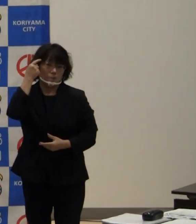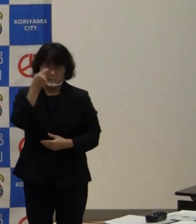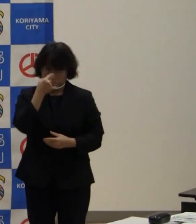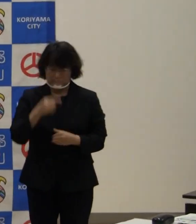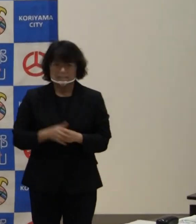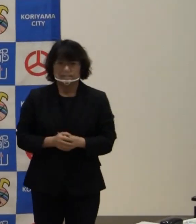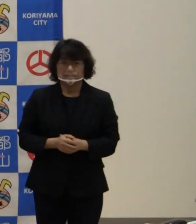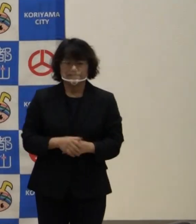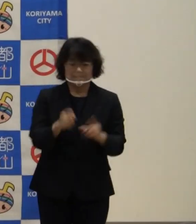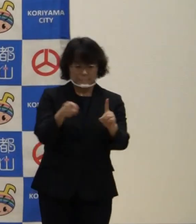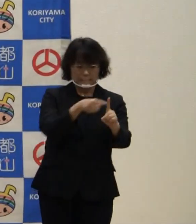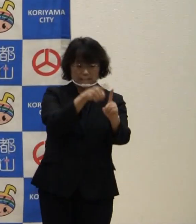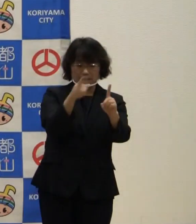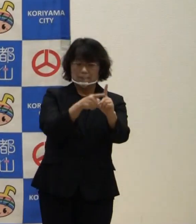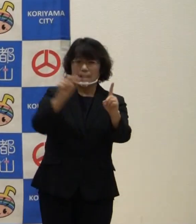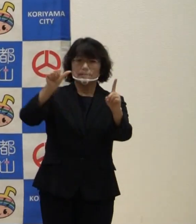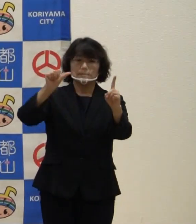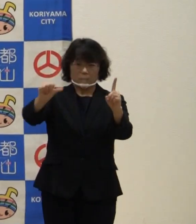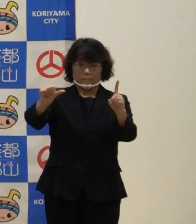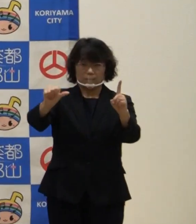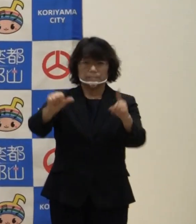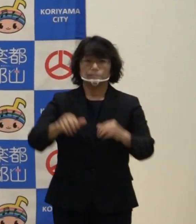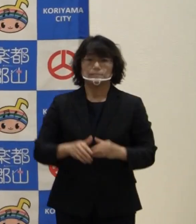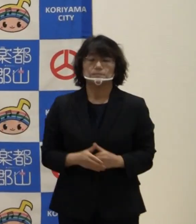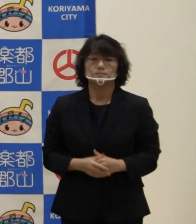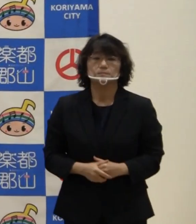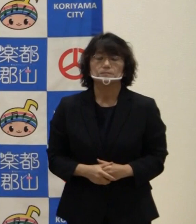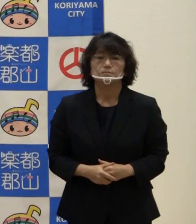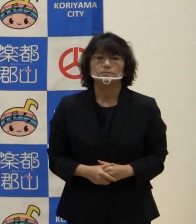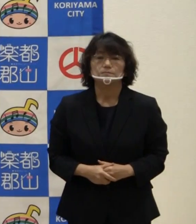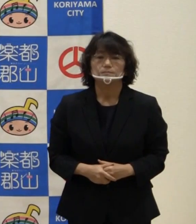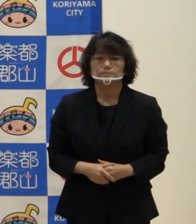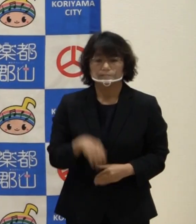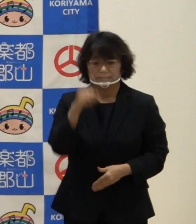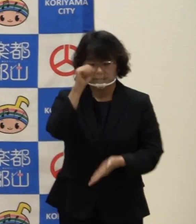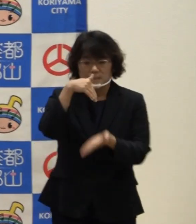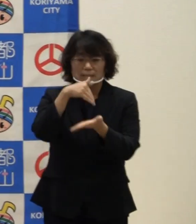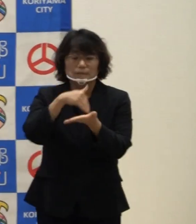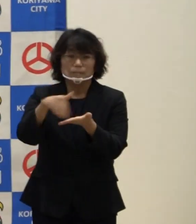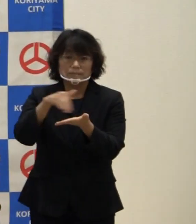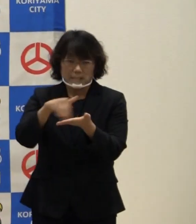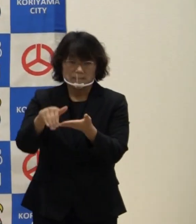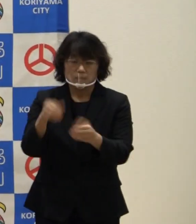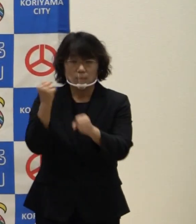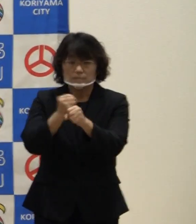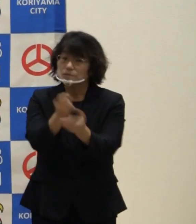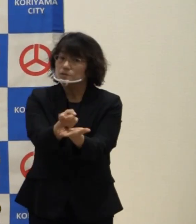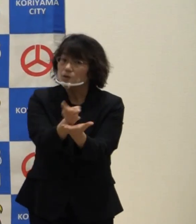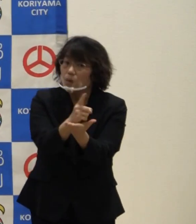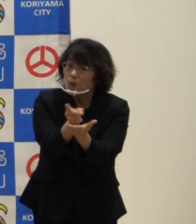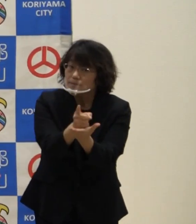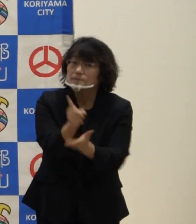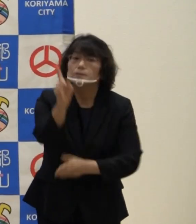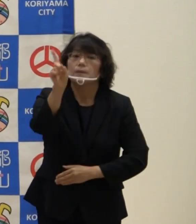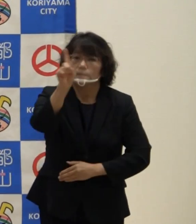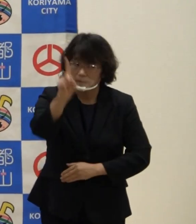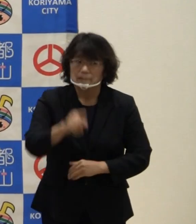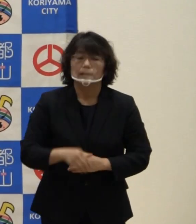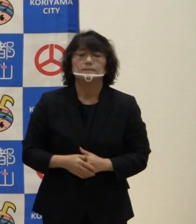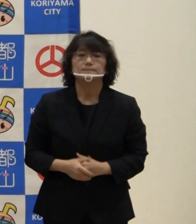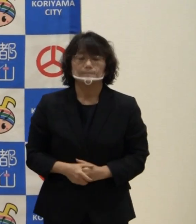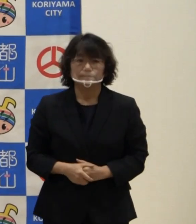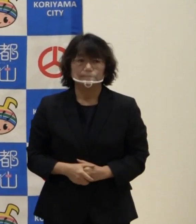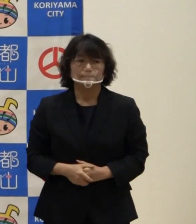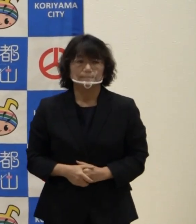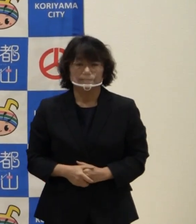5ページをご覧いただきたいと思います。予算編成方針でございます。これはすでにですね、皆様方